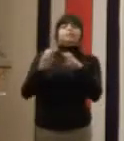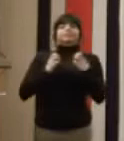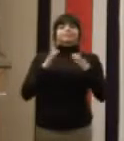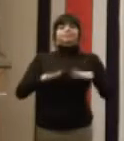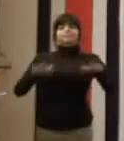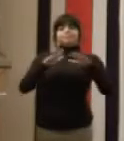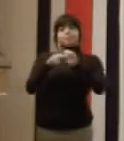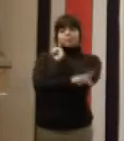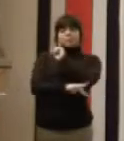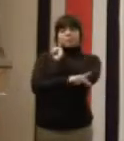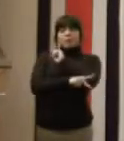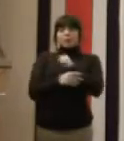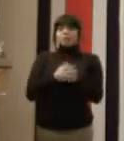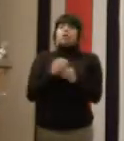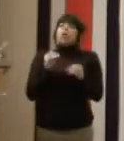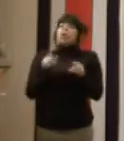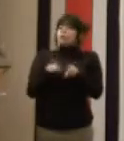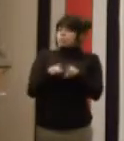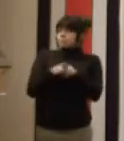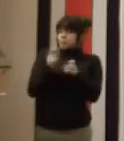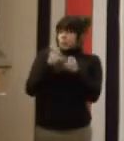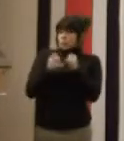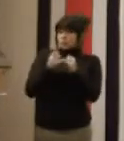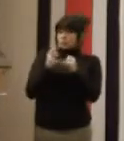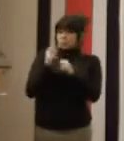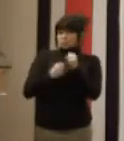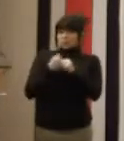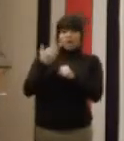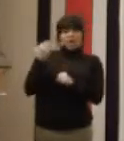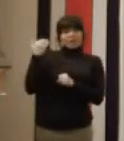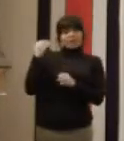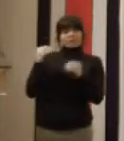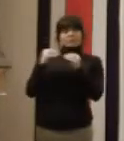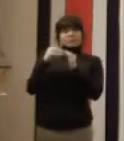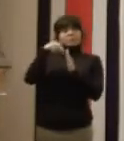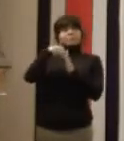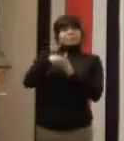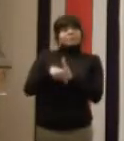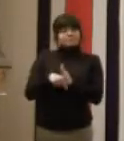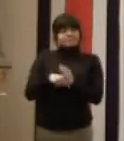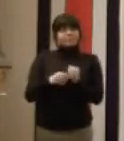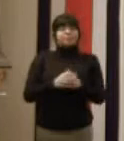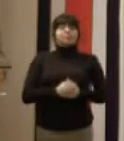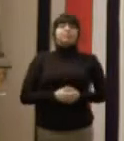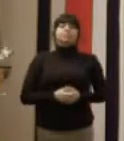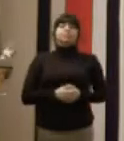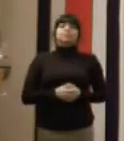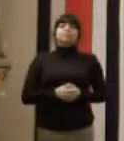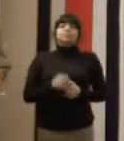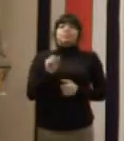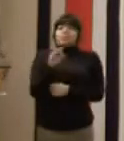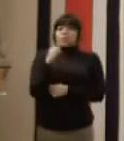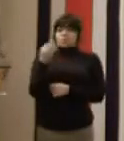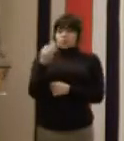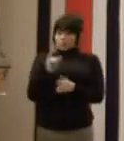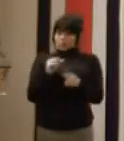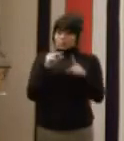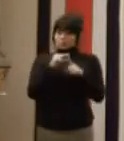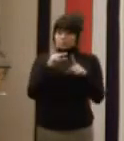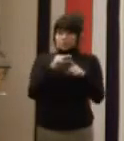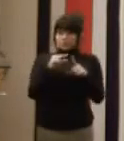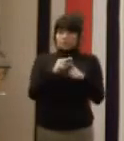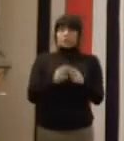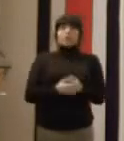nuestro país o que incluso en las últimas décadas se han hecho más profundas. De manera que con estas